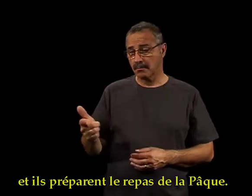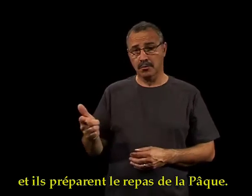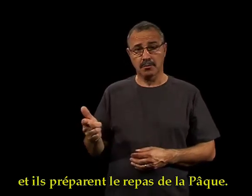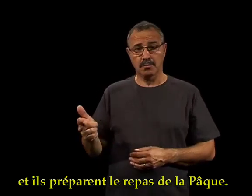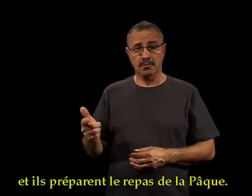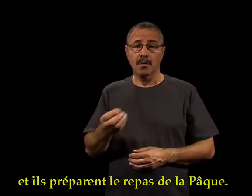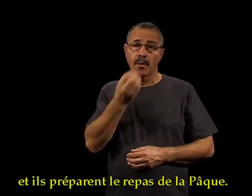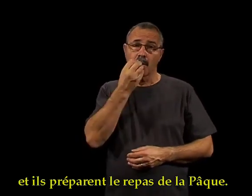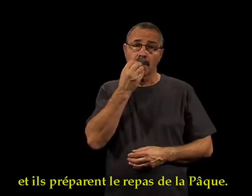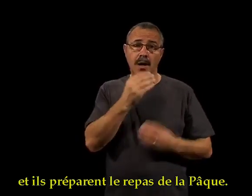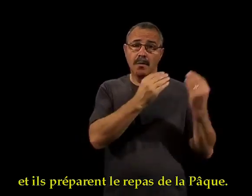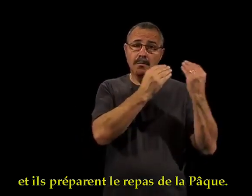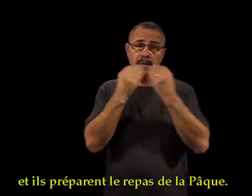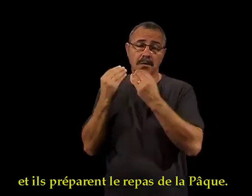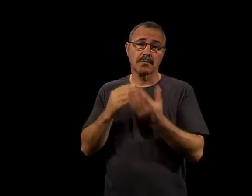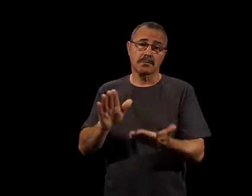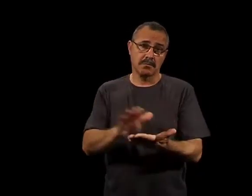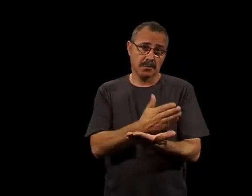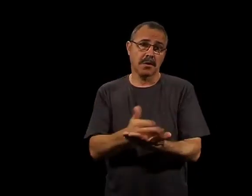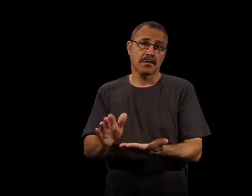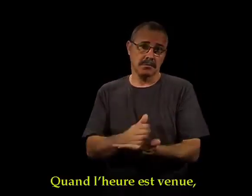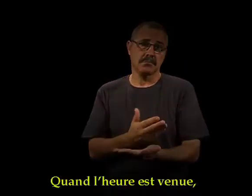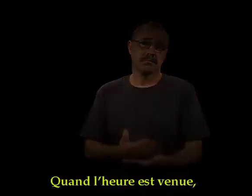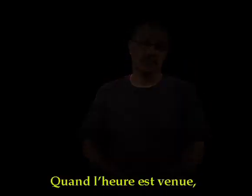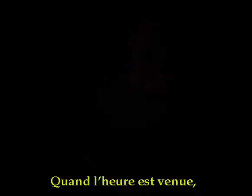Et ils préparent le repas de la Pâque.